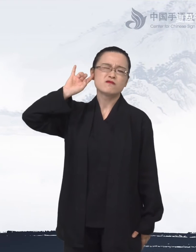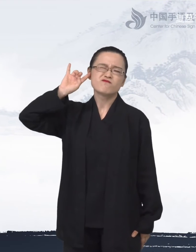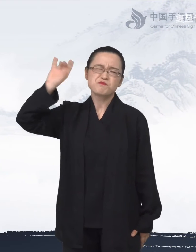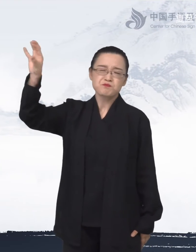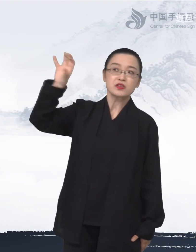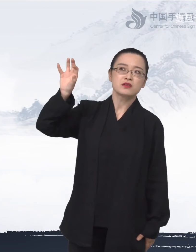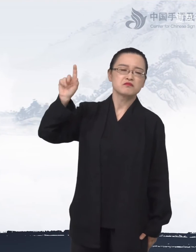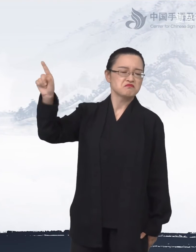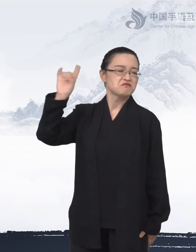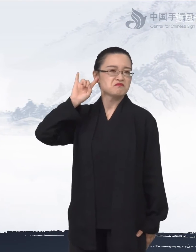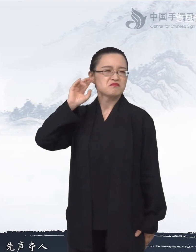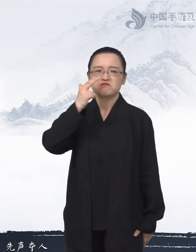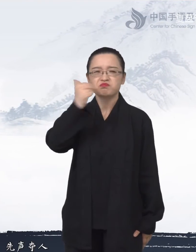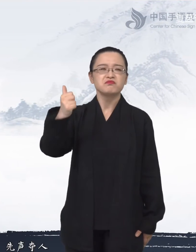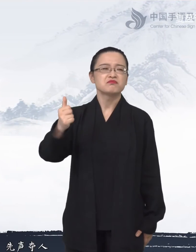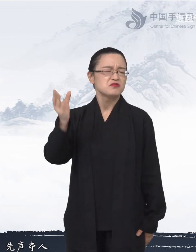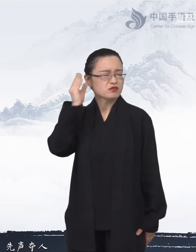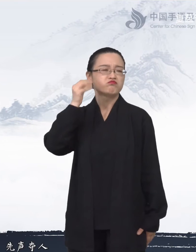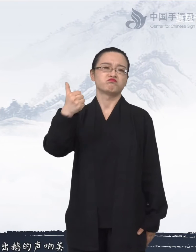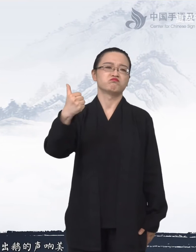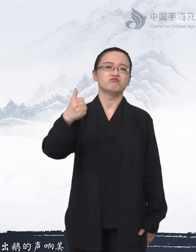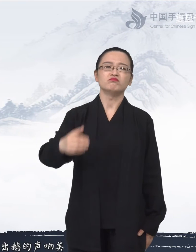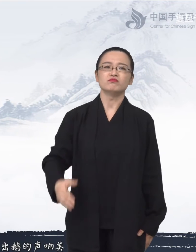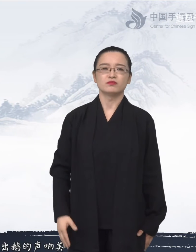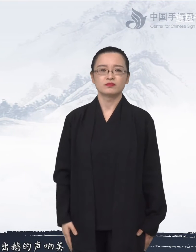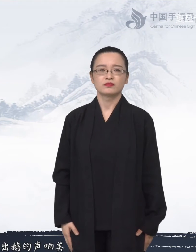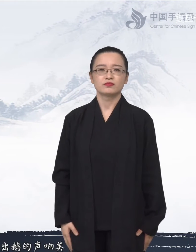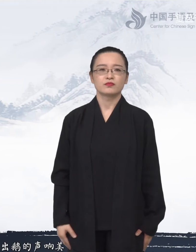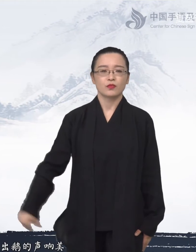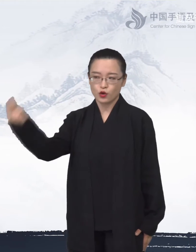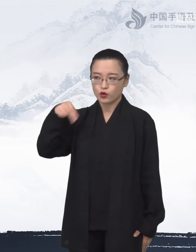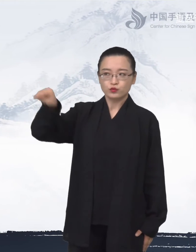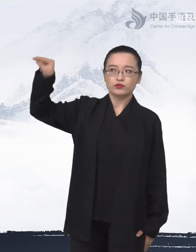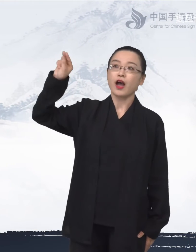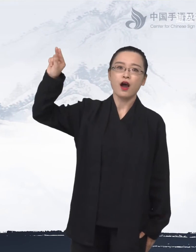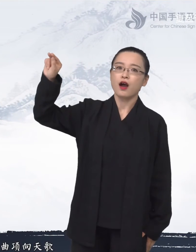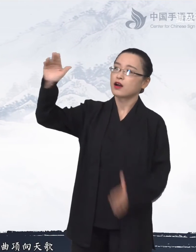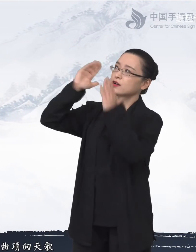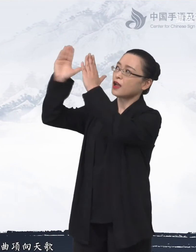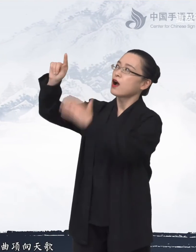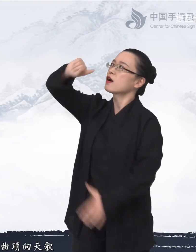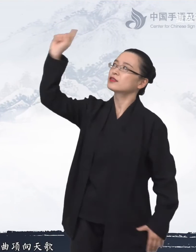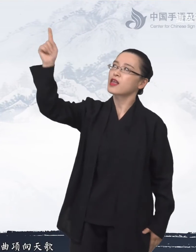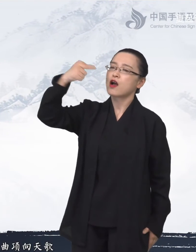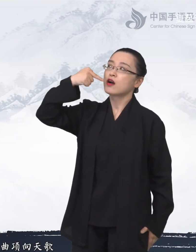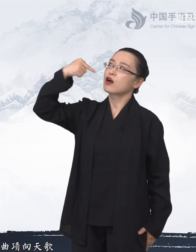声，先声夺人，写出鹅的声响美。曲项向